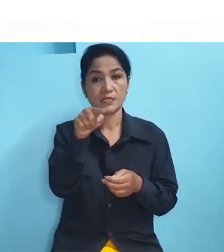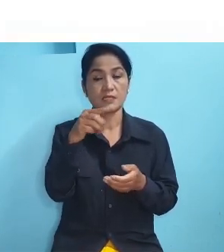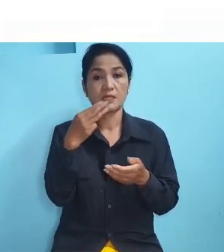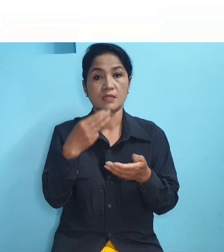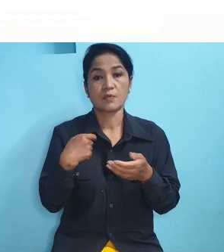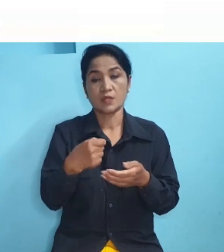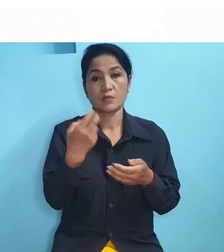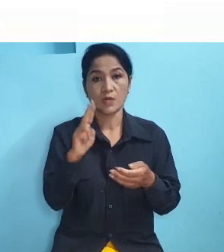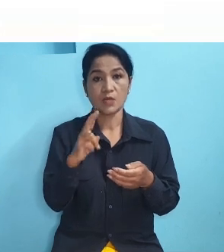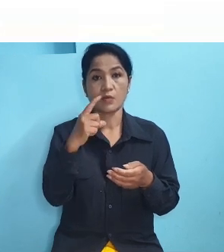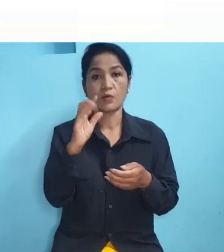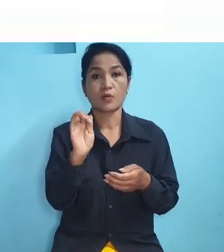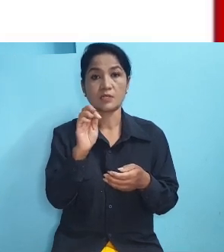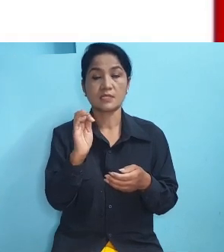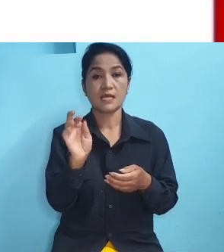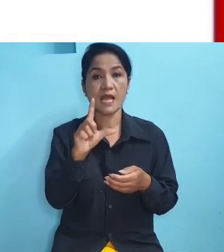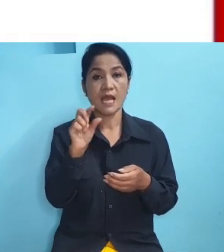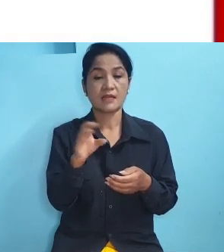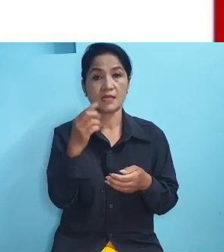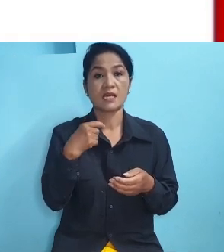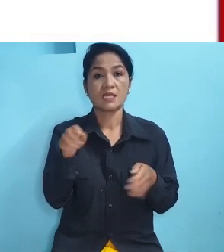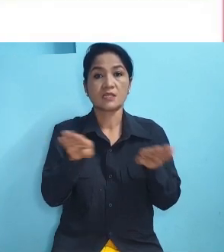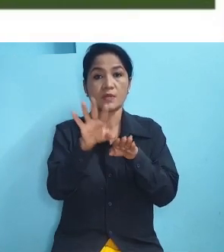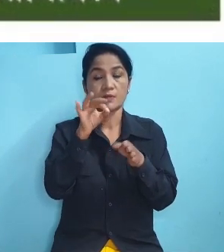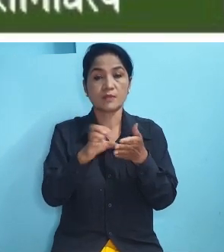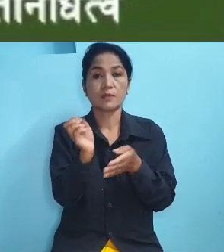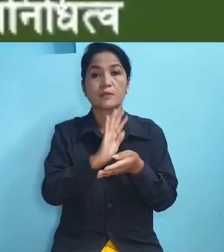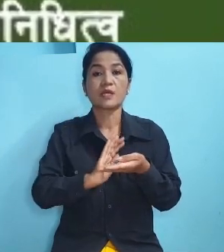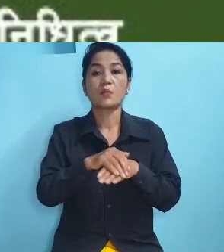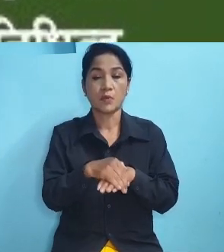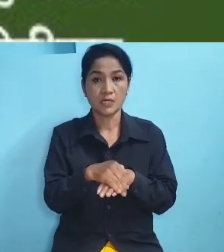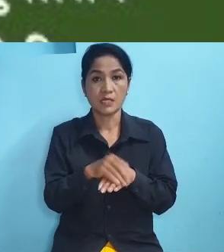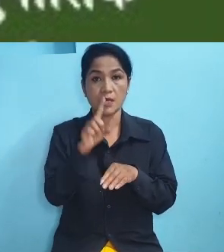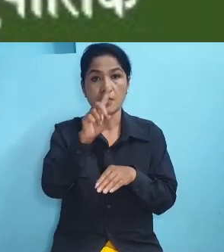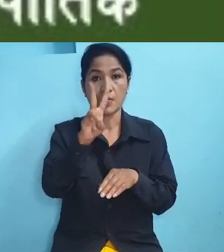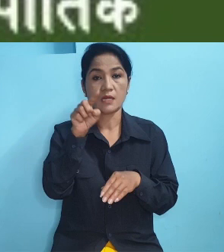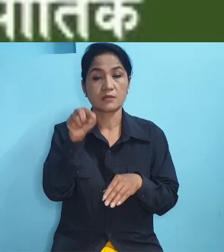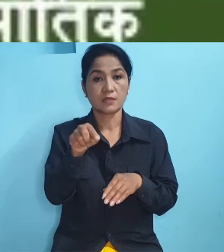34.54% प्रतिनिधित्व भएको खस आर्यले समानुपातिकबाट पनि सबैभन्दा बढी